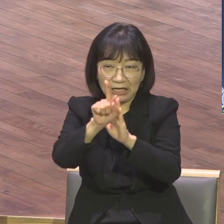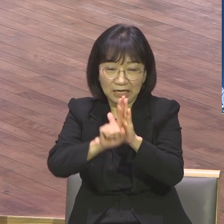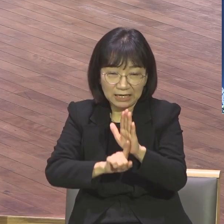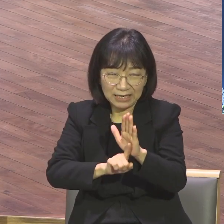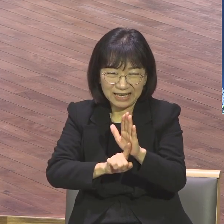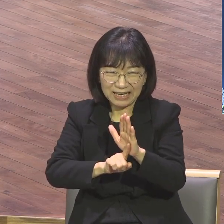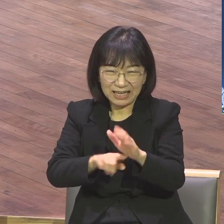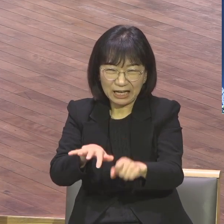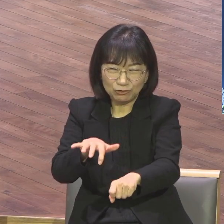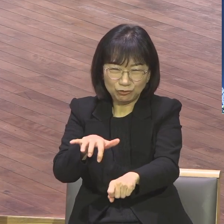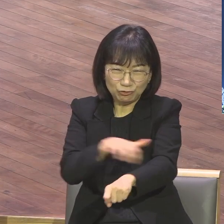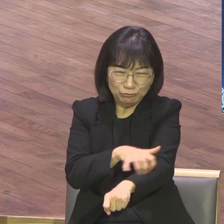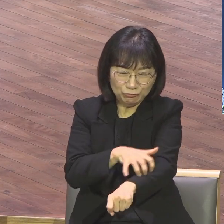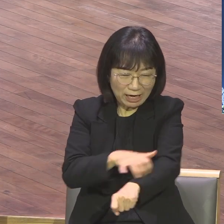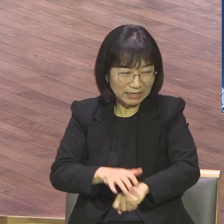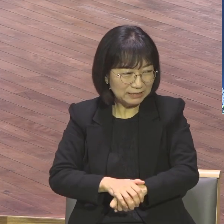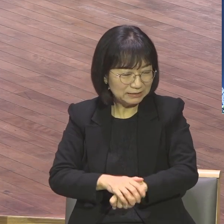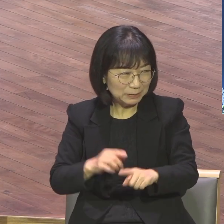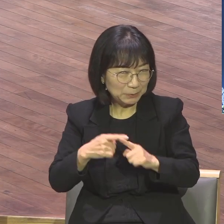좀 불편하다고